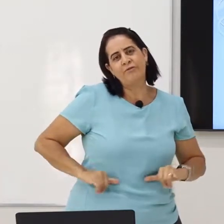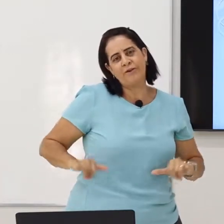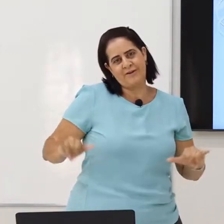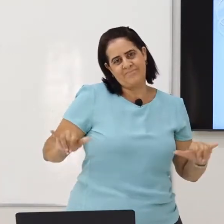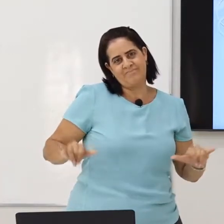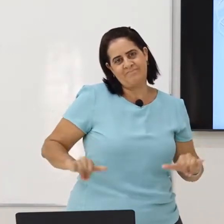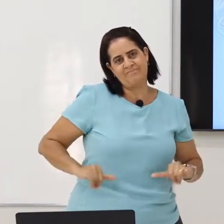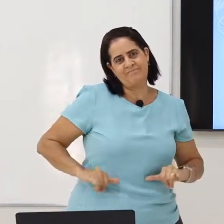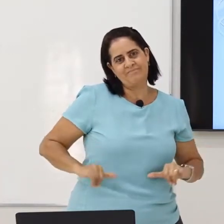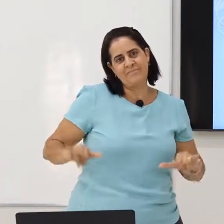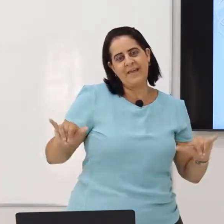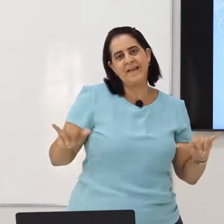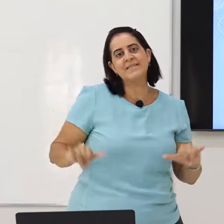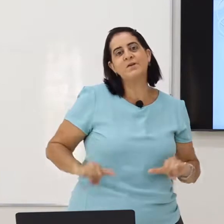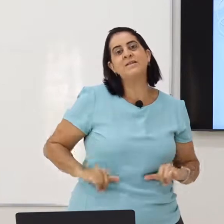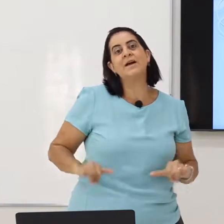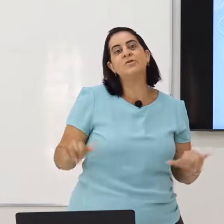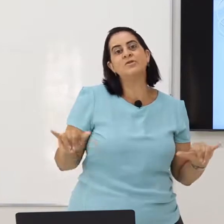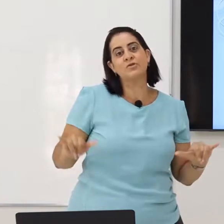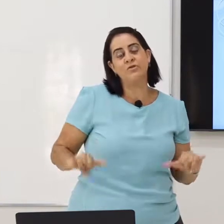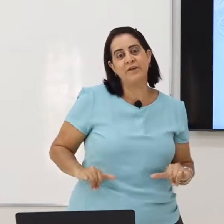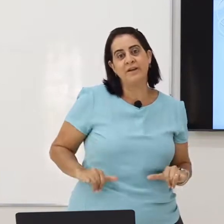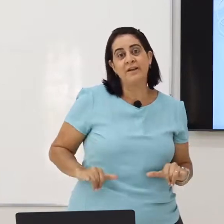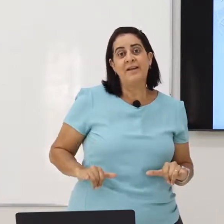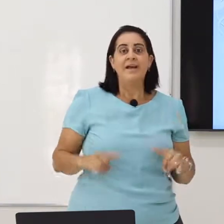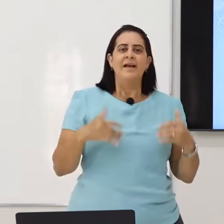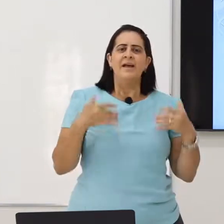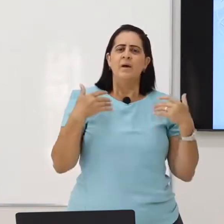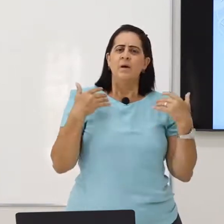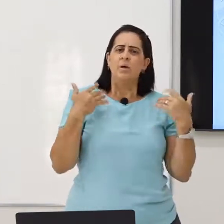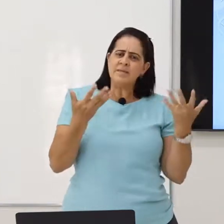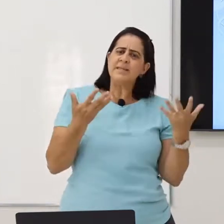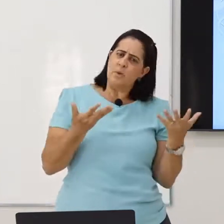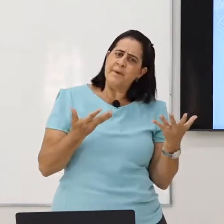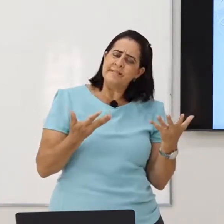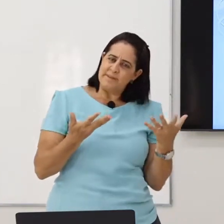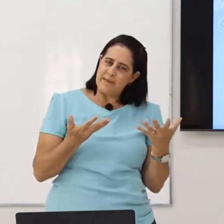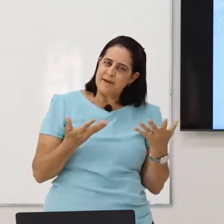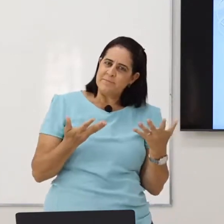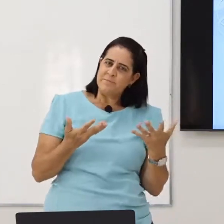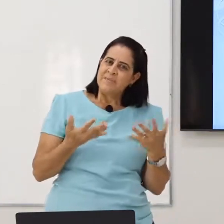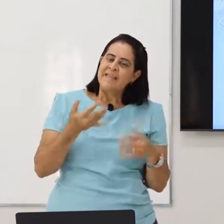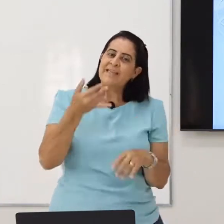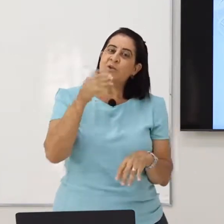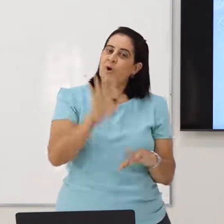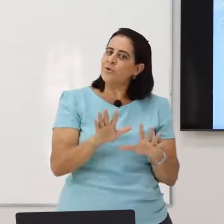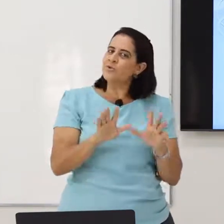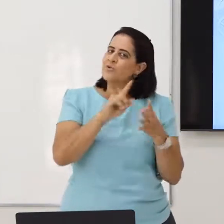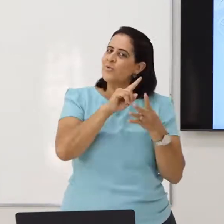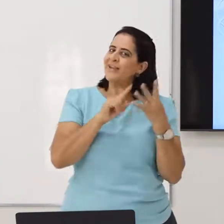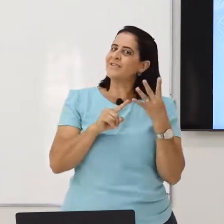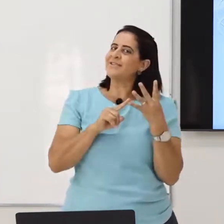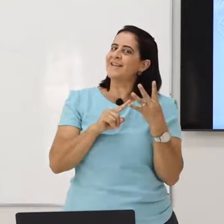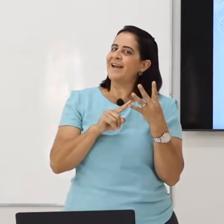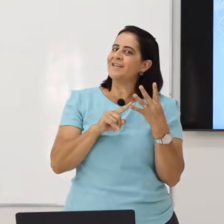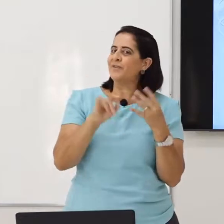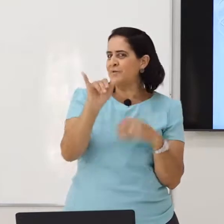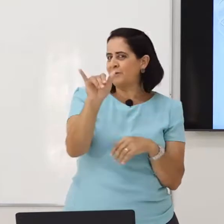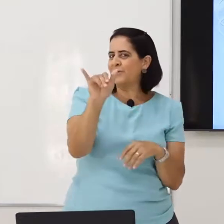sofrer. Esse é o sinal de sofrer. Conseguiu perceber que todos os 4 sinais foram produzidos